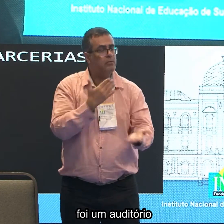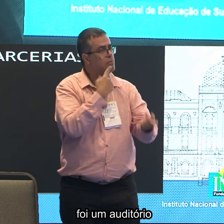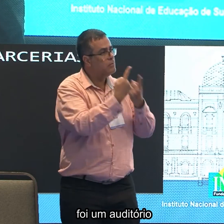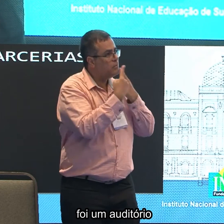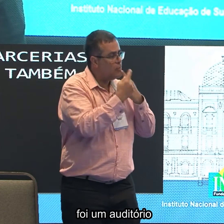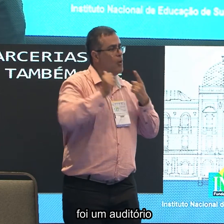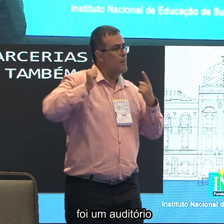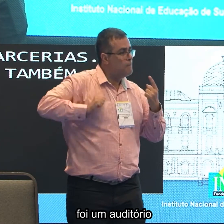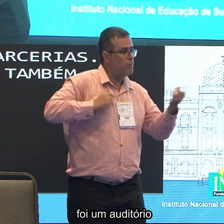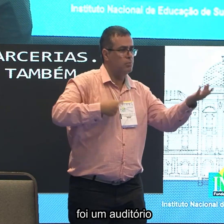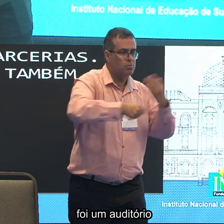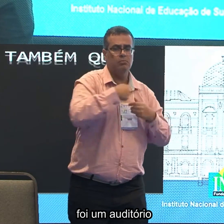conseguimos um auditório